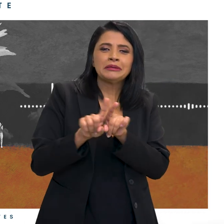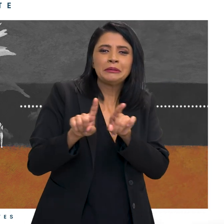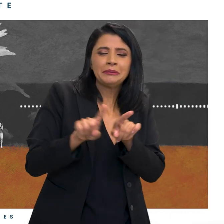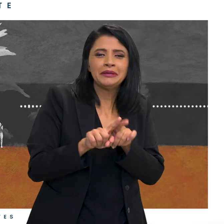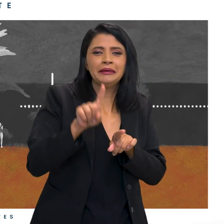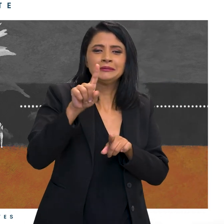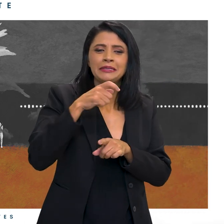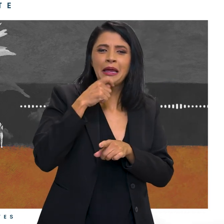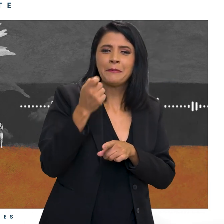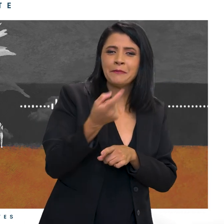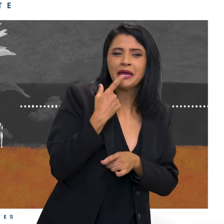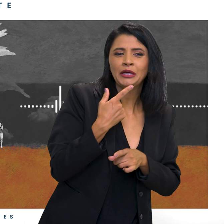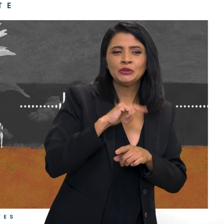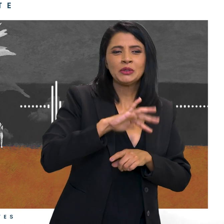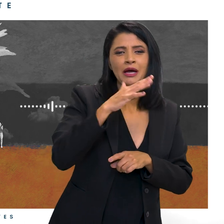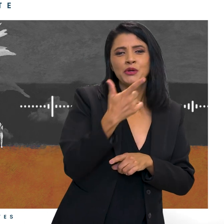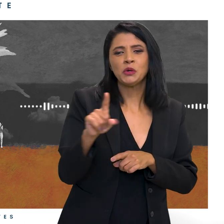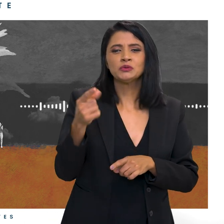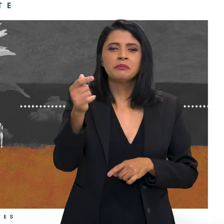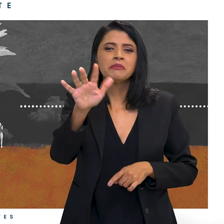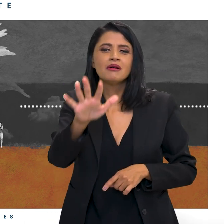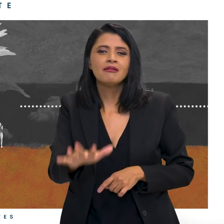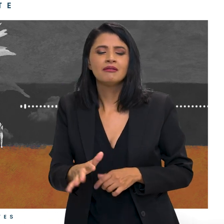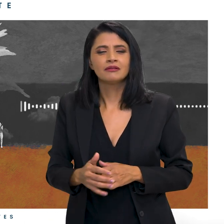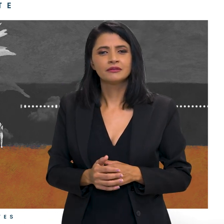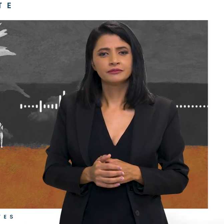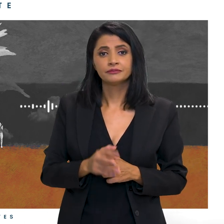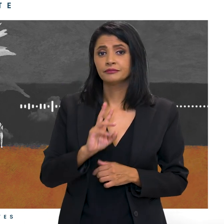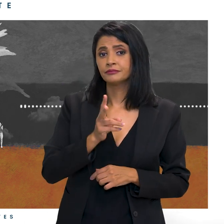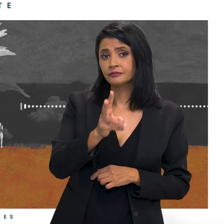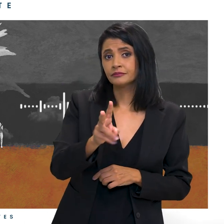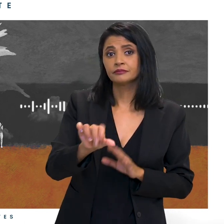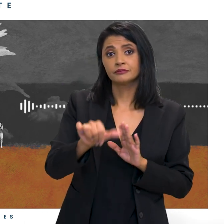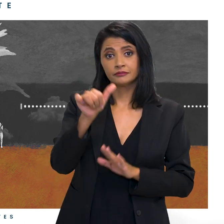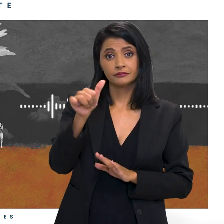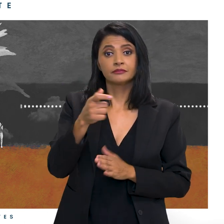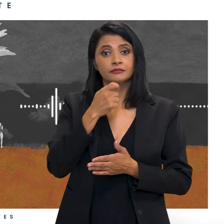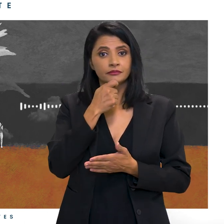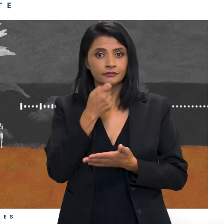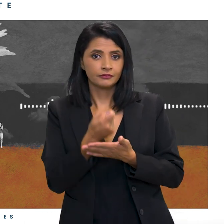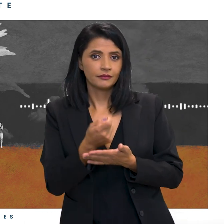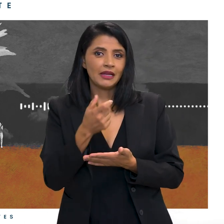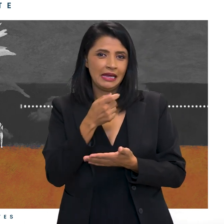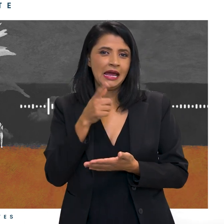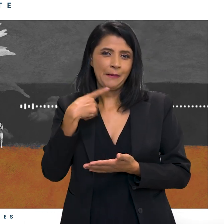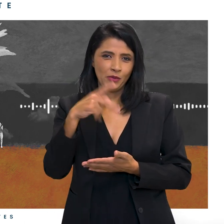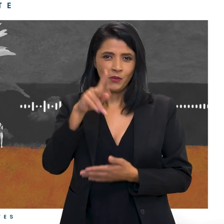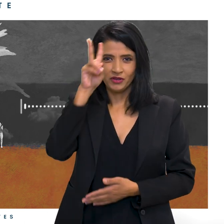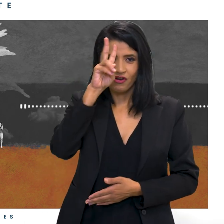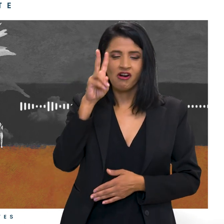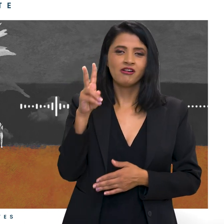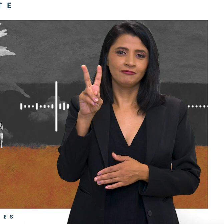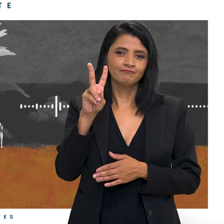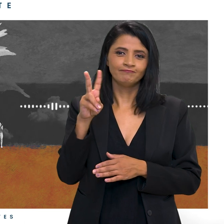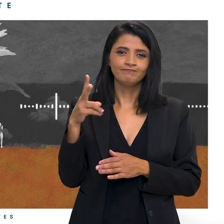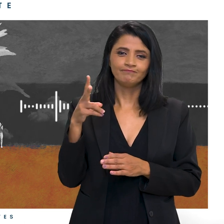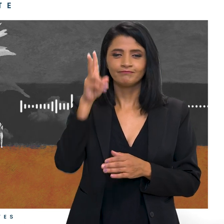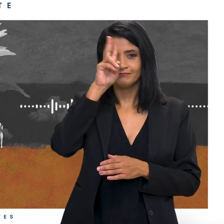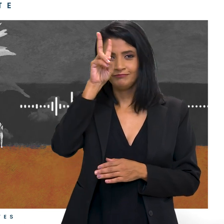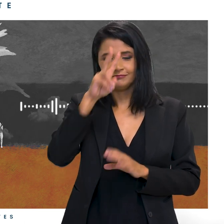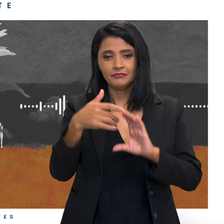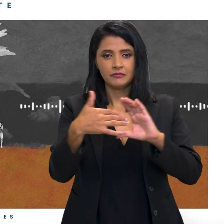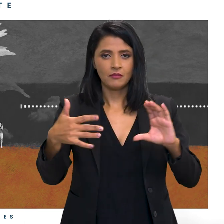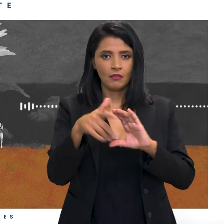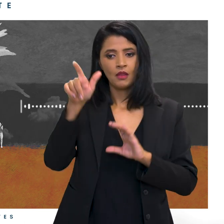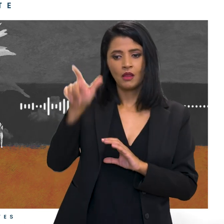ainda o problema de remédios muito caros e os muito baratos. Continuando. Pois é, na primeira temporada de Histórias Raras, a gente levantou a